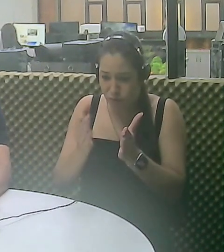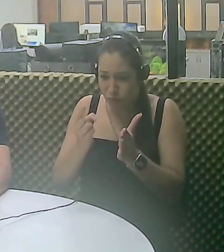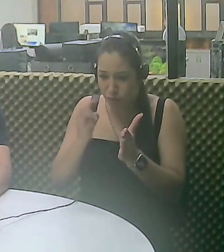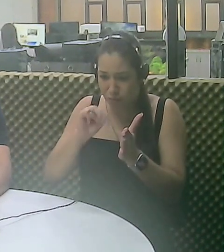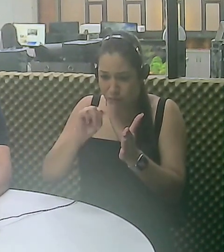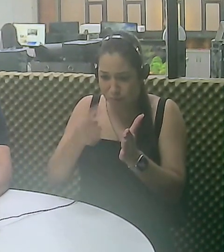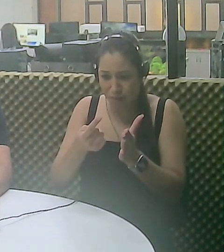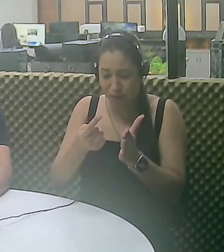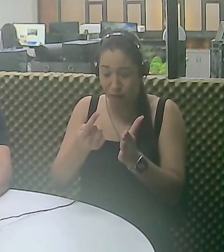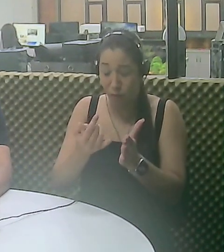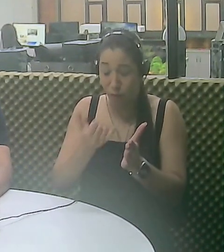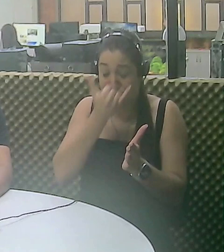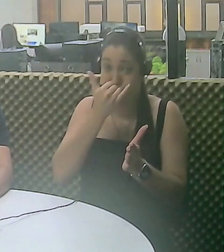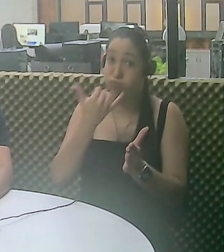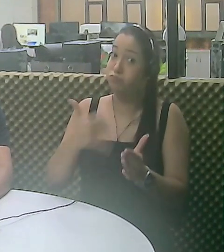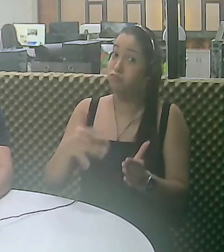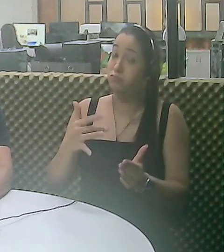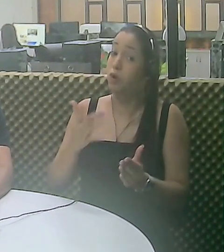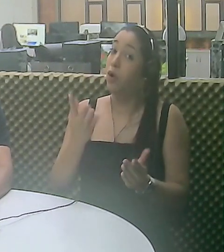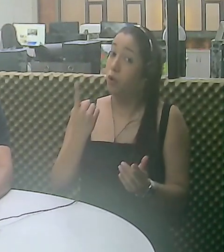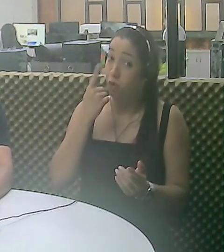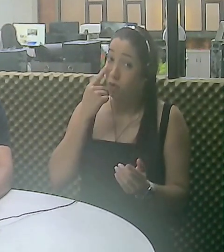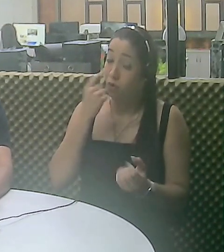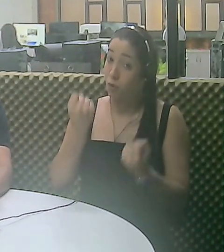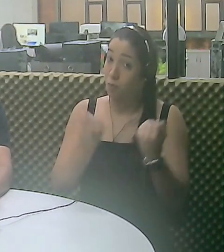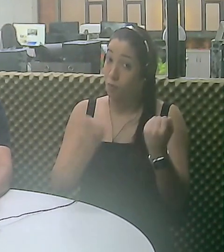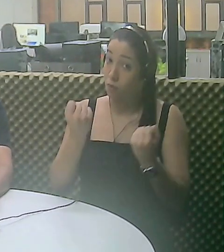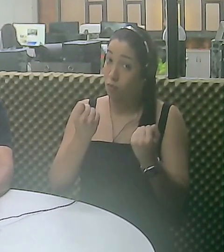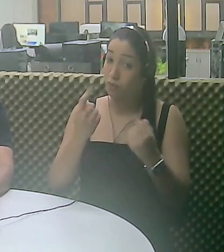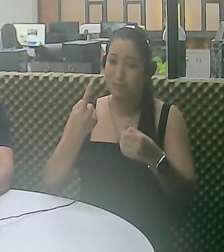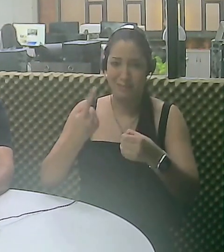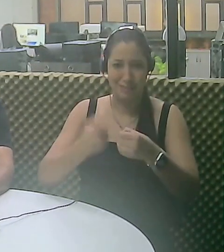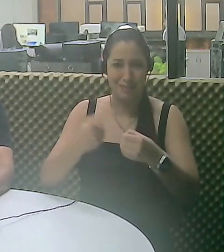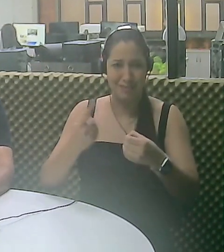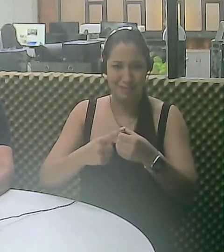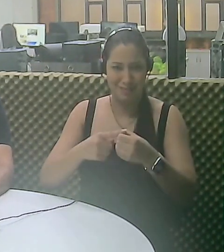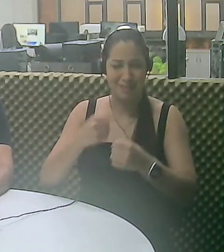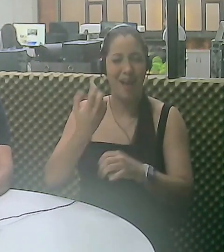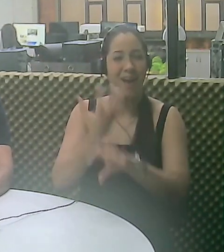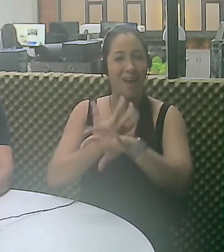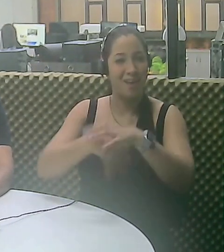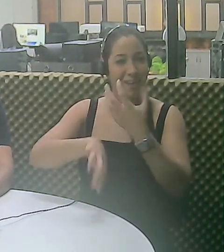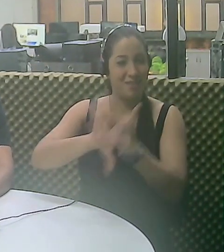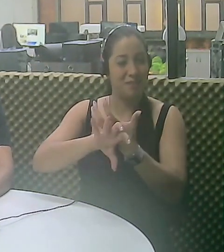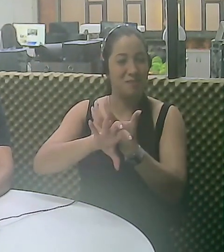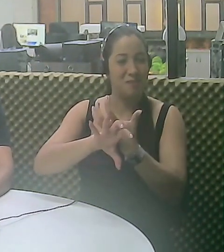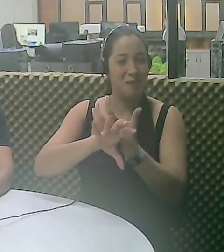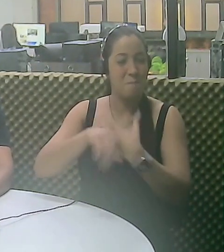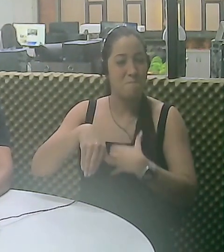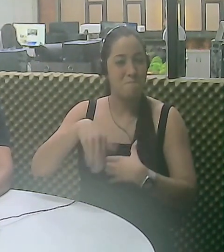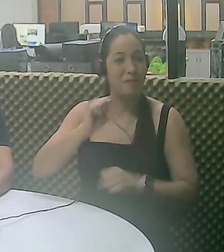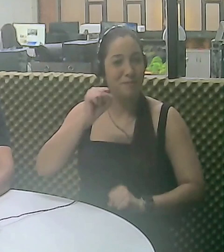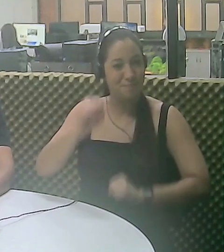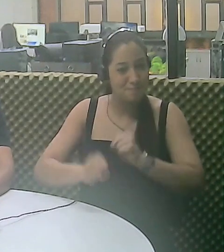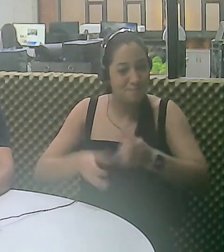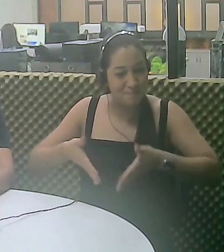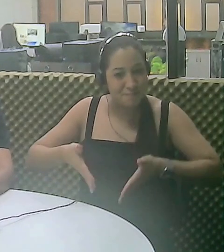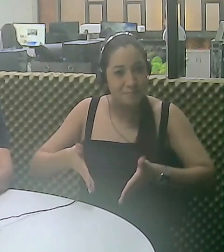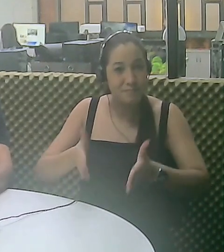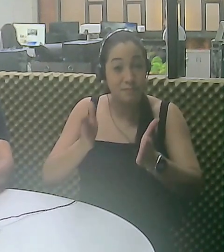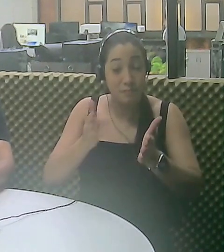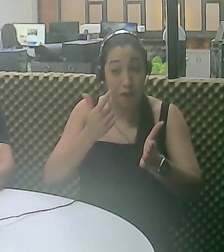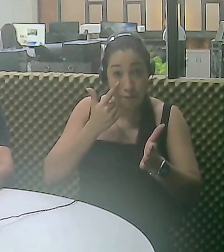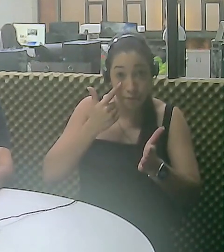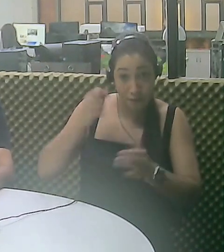é tudo. Motoristas, nossa cidade está cada vez mais ecológica, com mais e mais ciclovias. Ao se aproximar